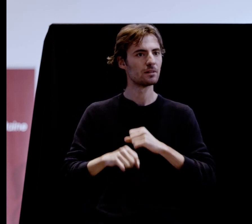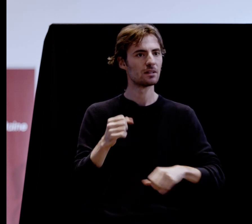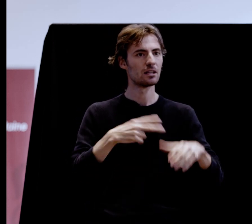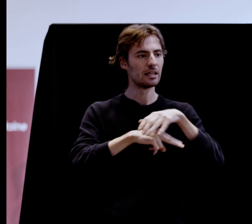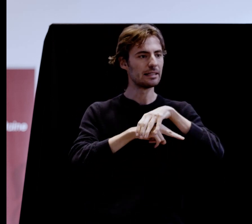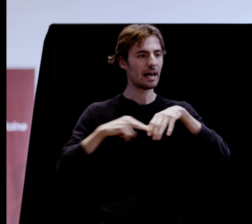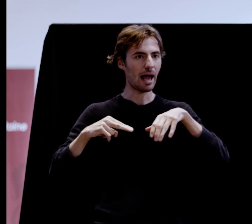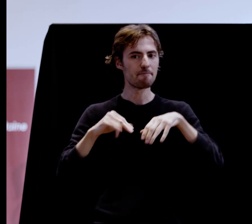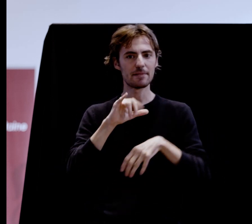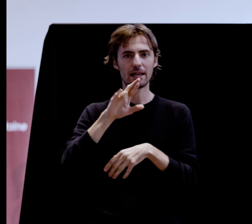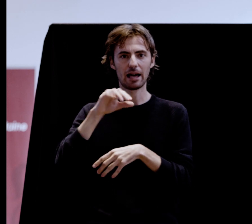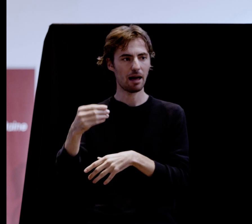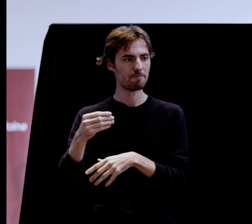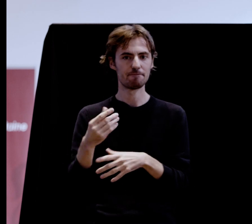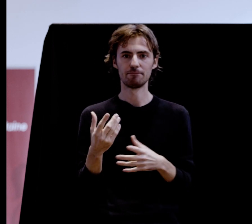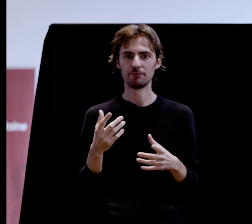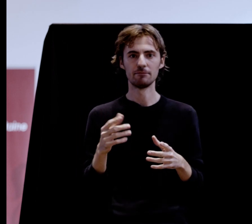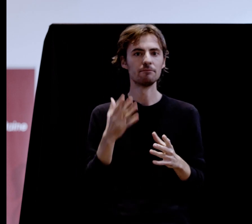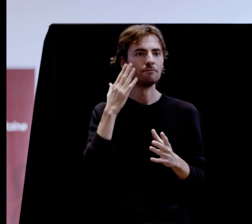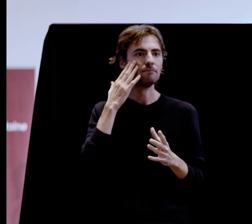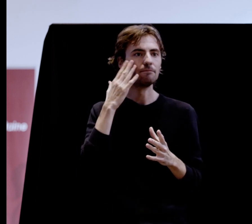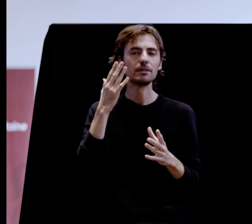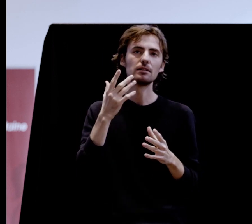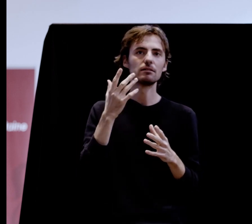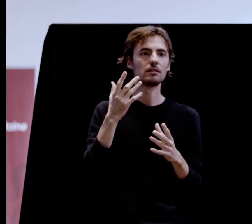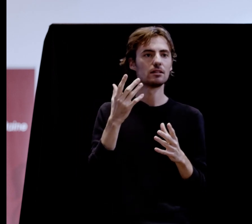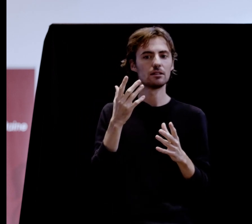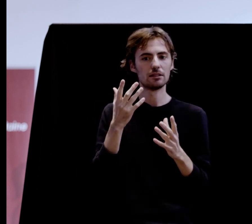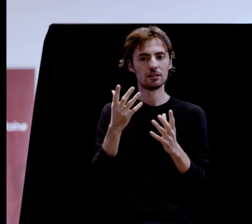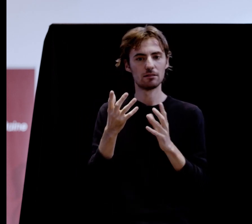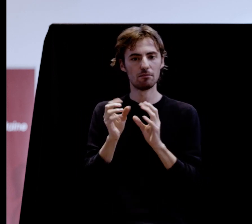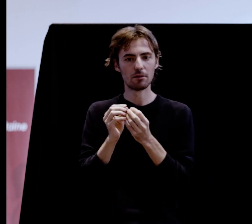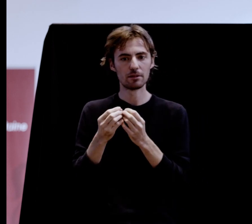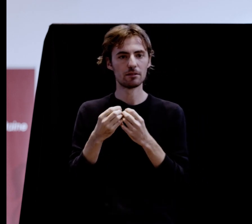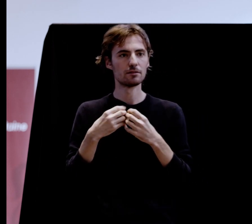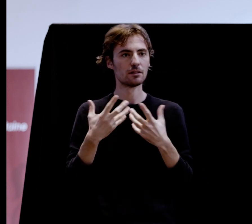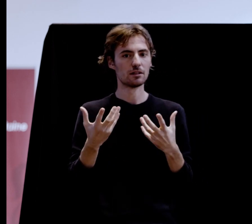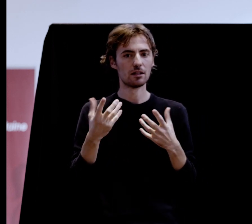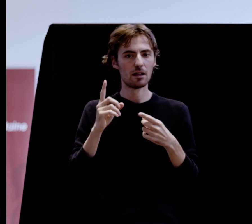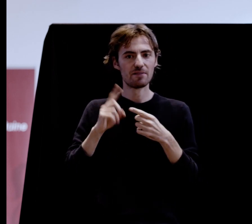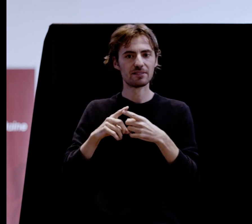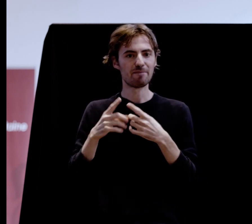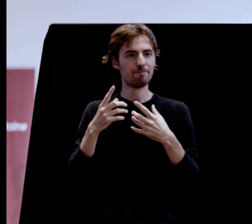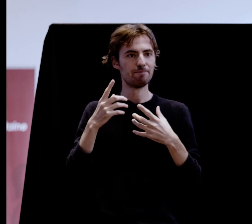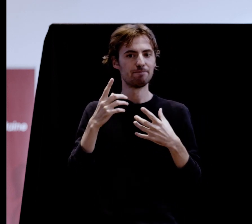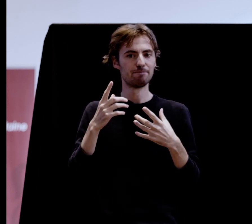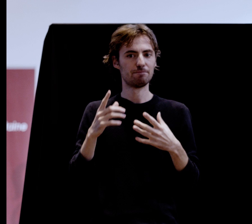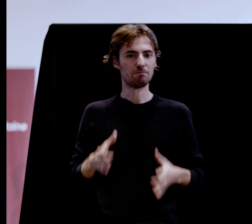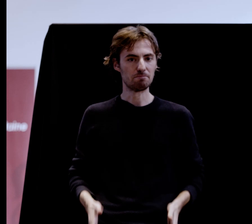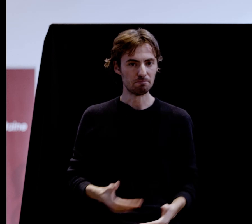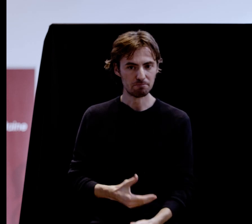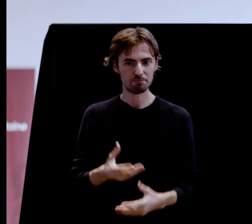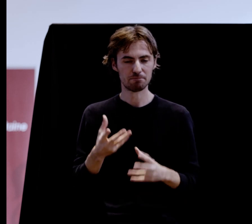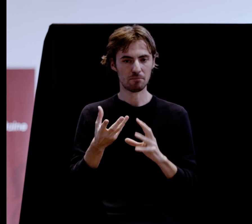été faite, mais s'il existe une anomalie des bulbes olfactifs, des voies olfactives, on se dit